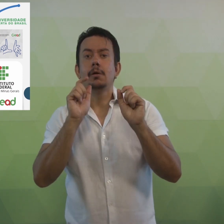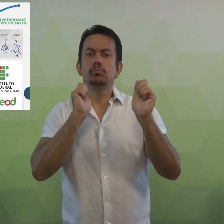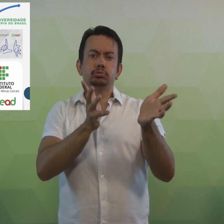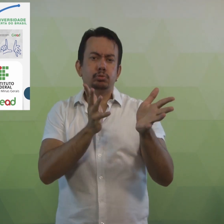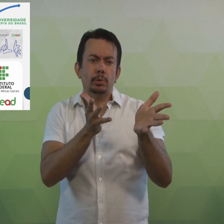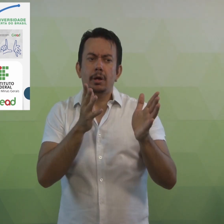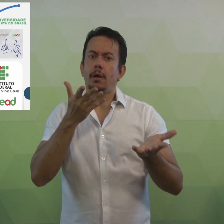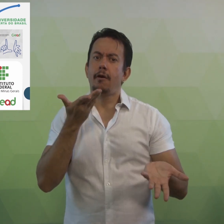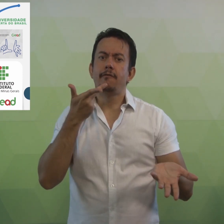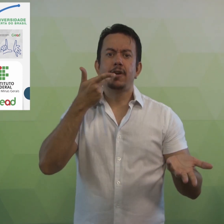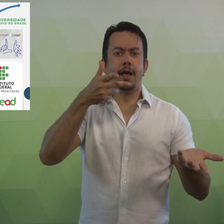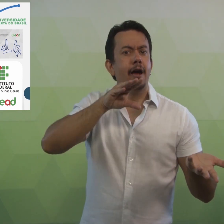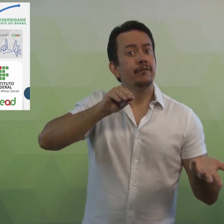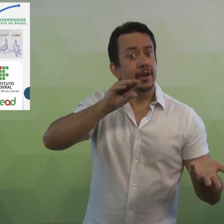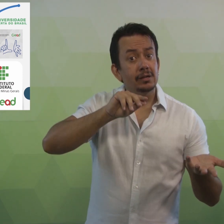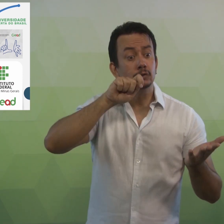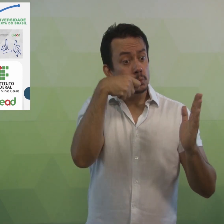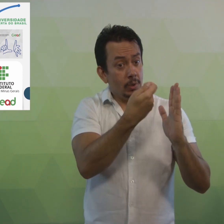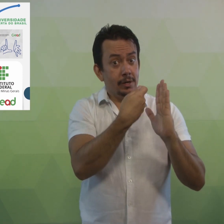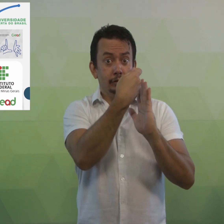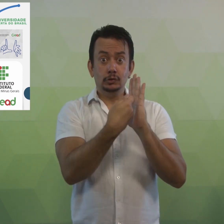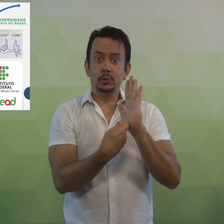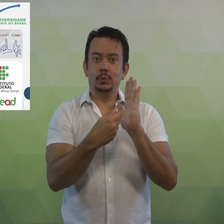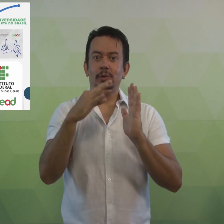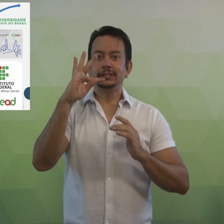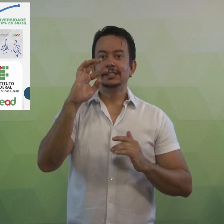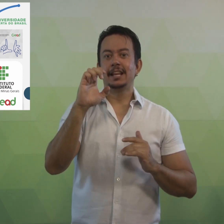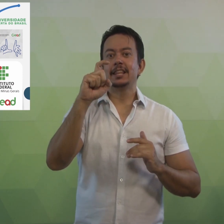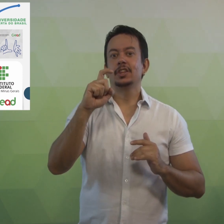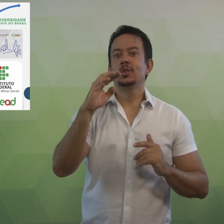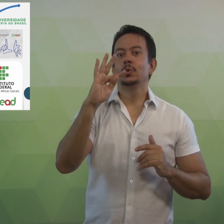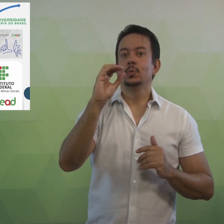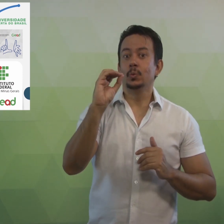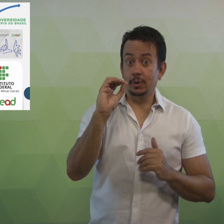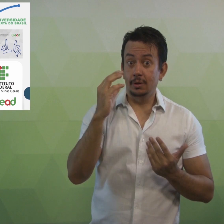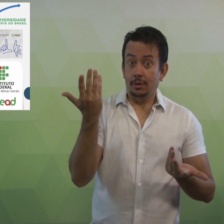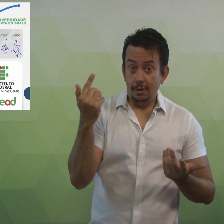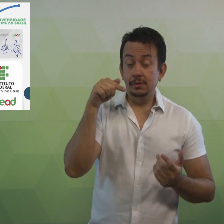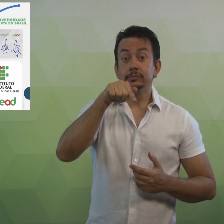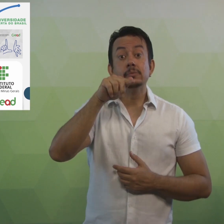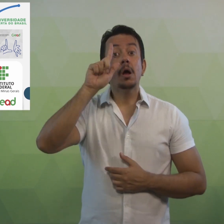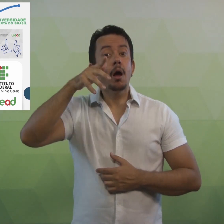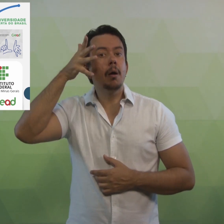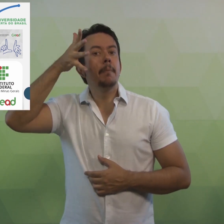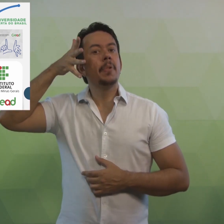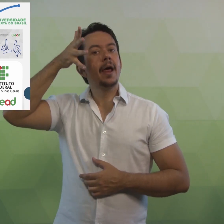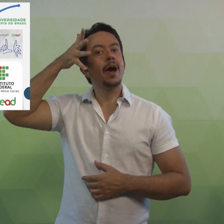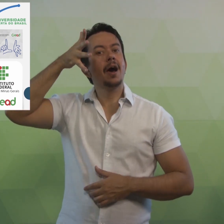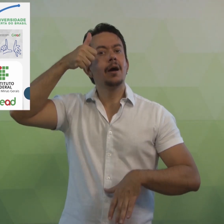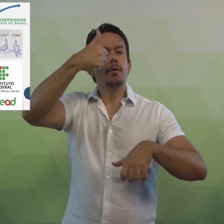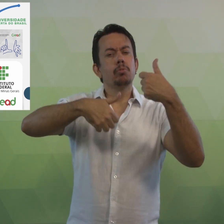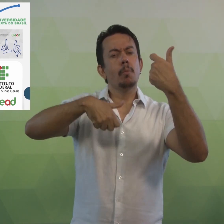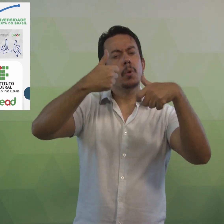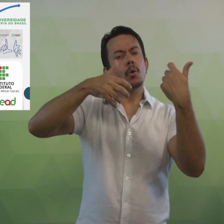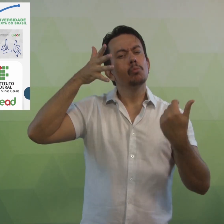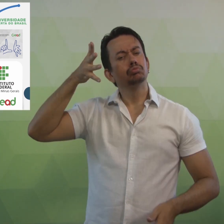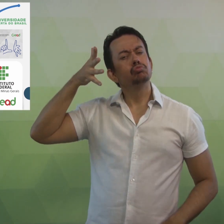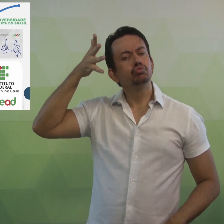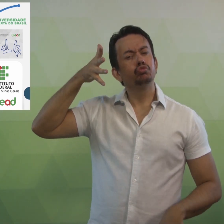essas habilidades, elas são importantes também na questão da escrita, na questão da Libras, se você vai utilizar para um texto,